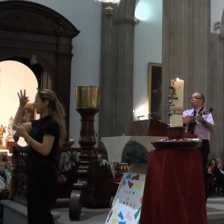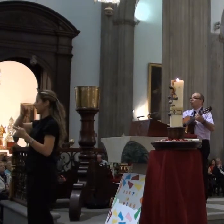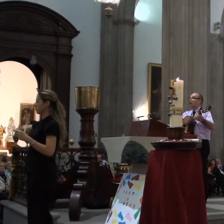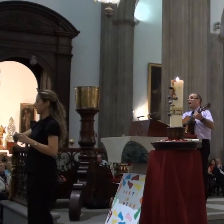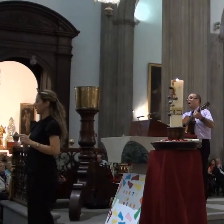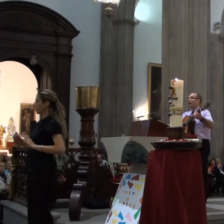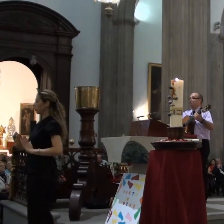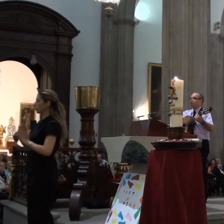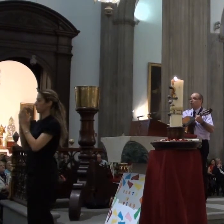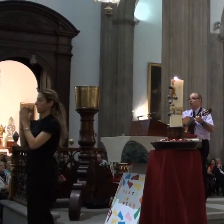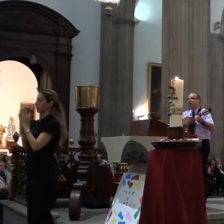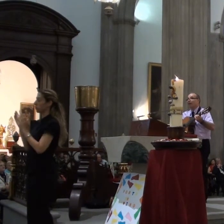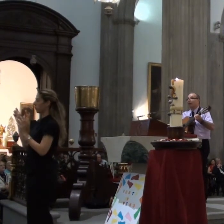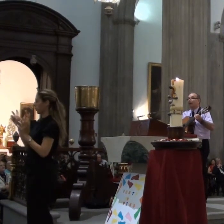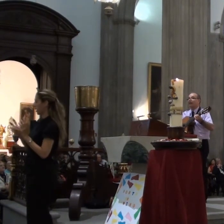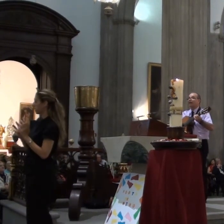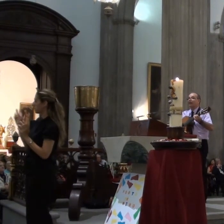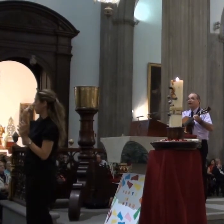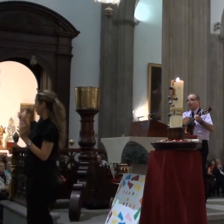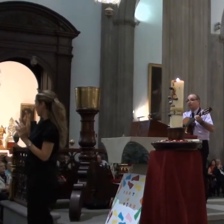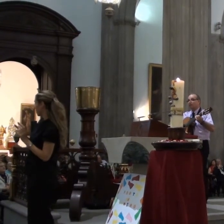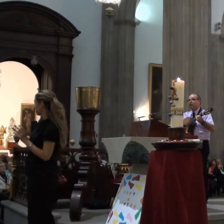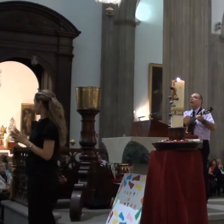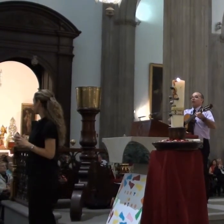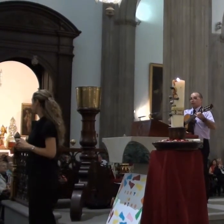espíritu santo espíritu